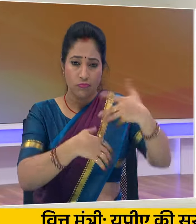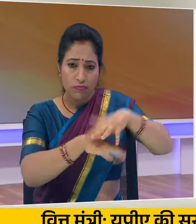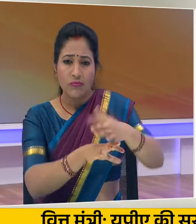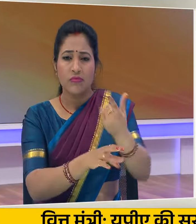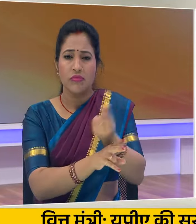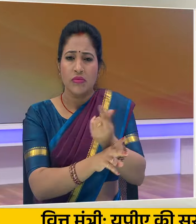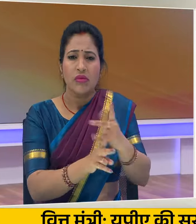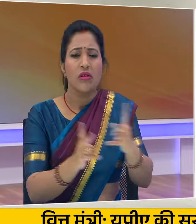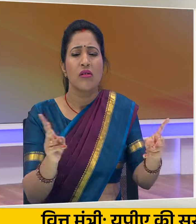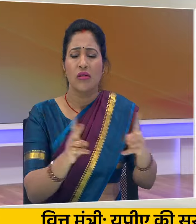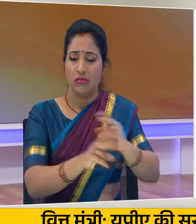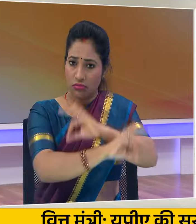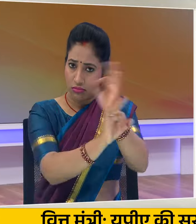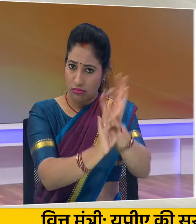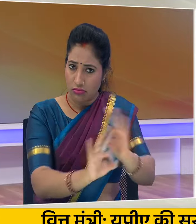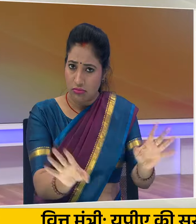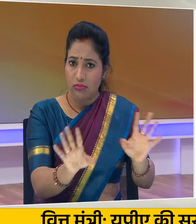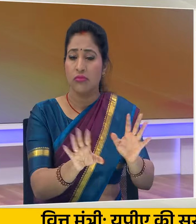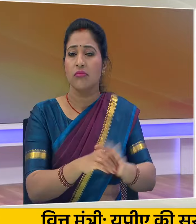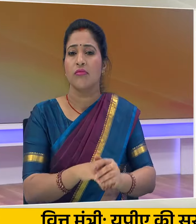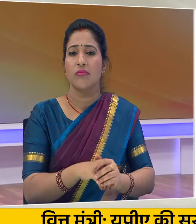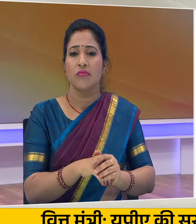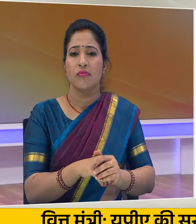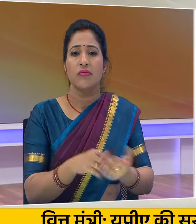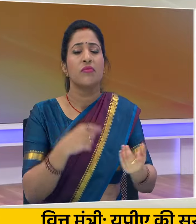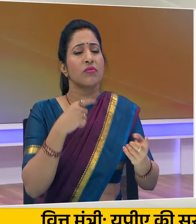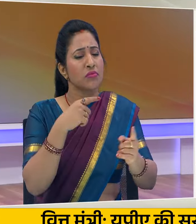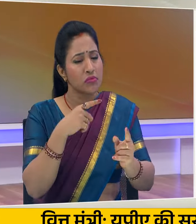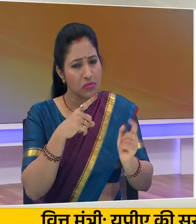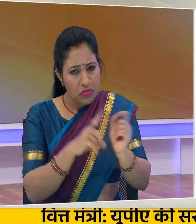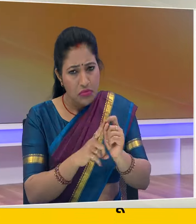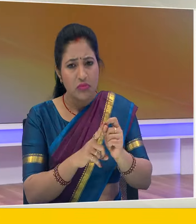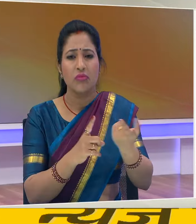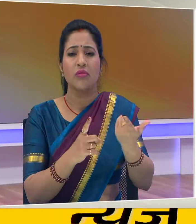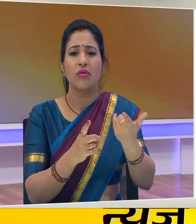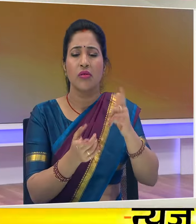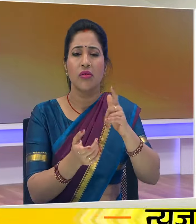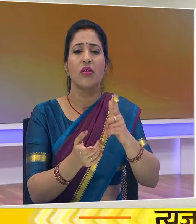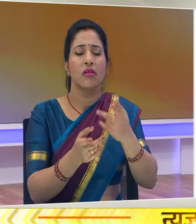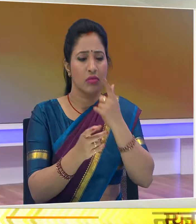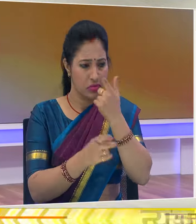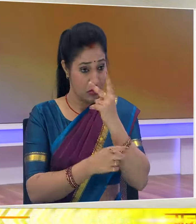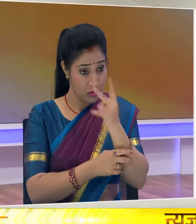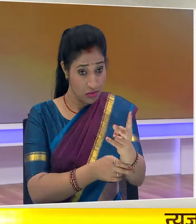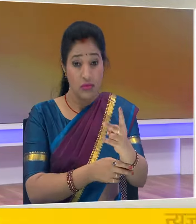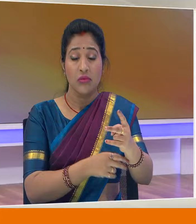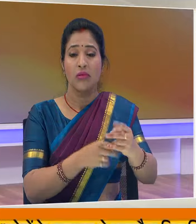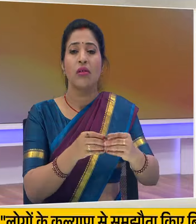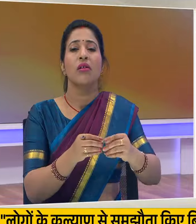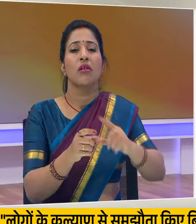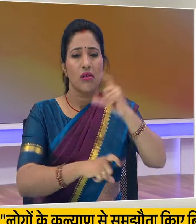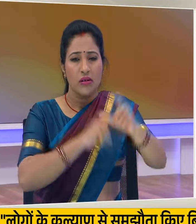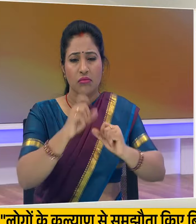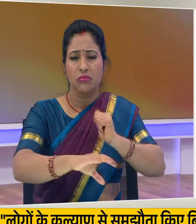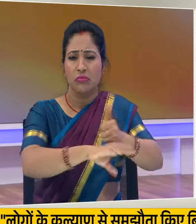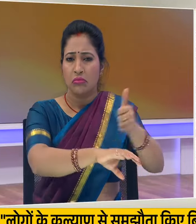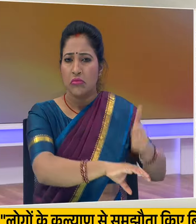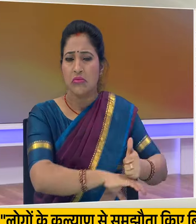इन्वेस्टमेंट रेडी प्लग एंड प्ले इंडस्ट्रियल पार्क बनाने की घोषणा हुई